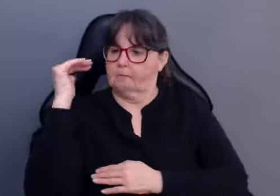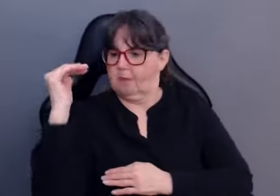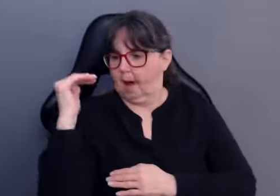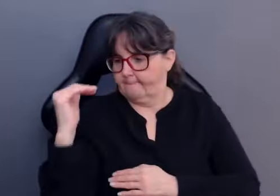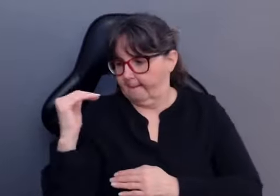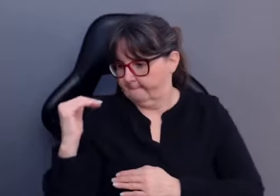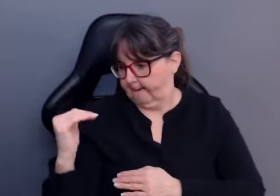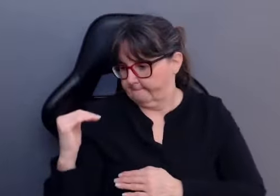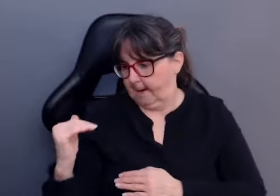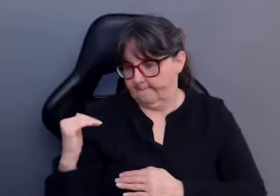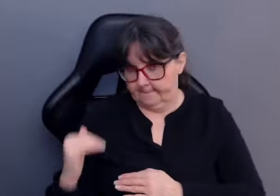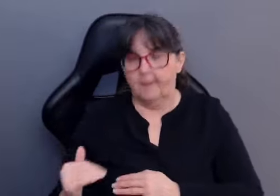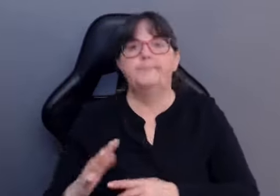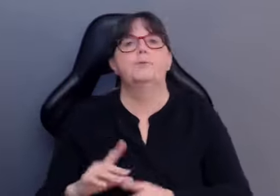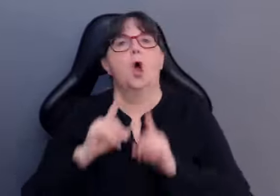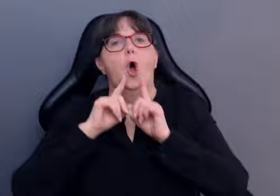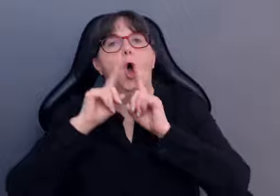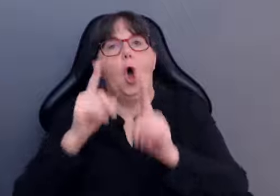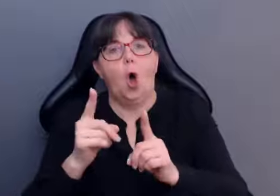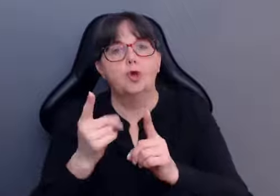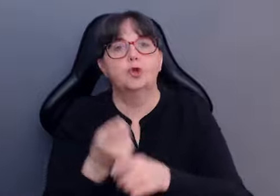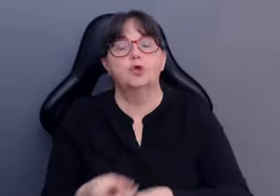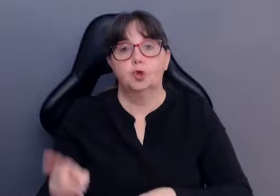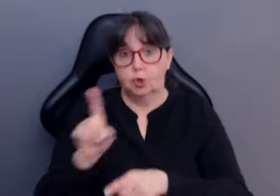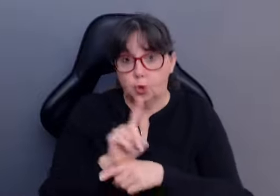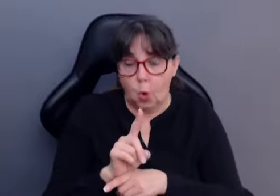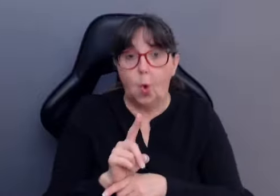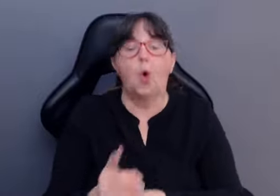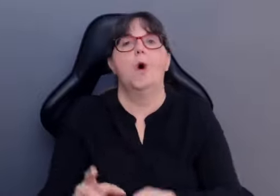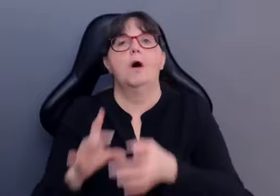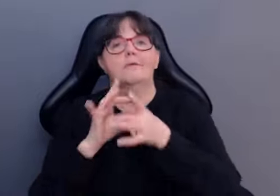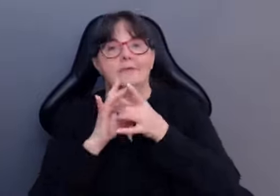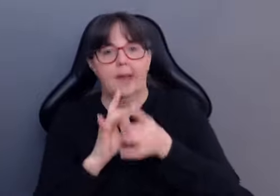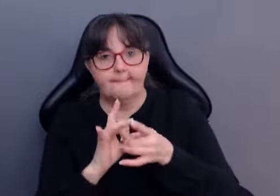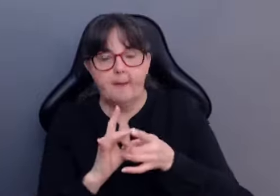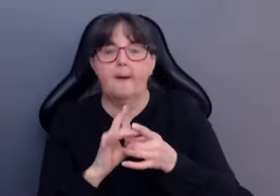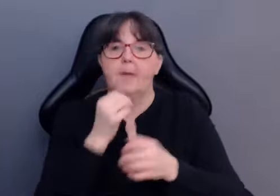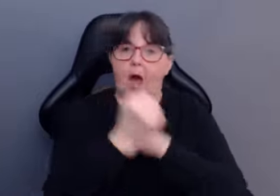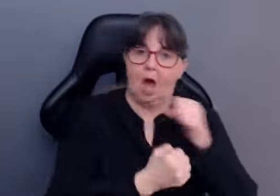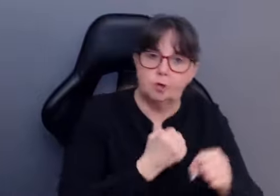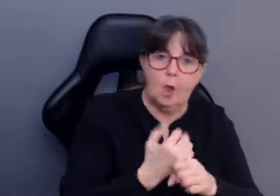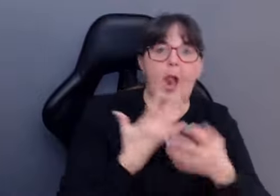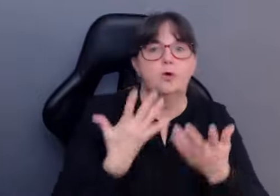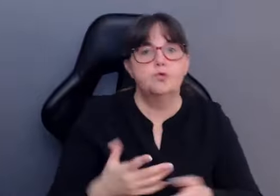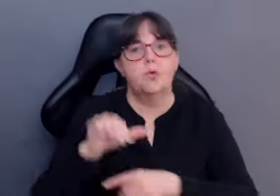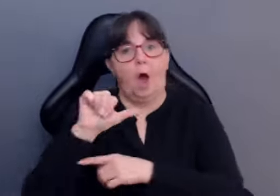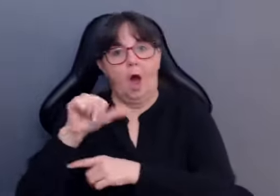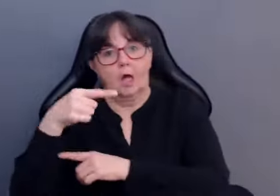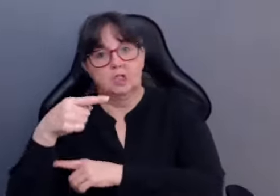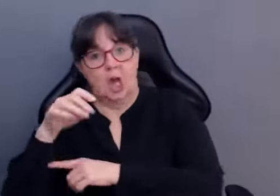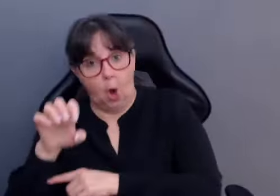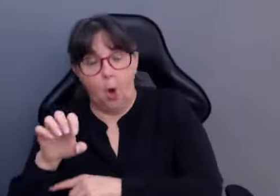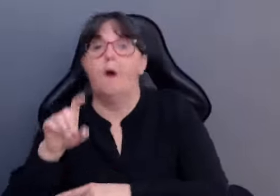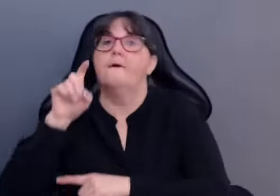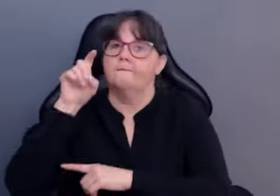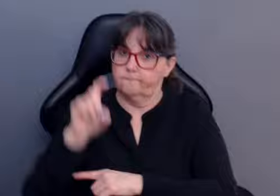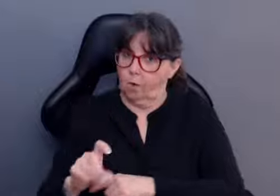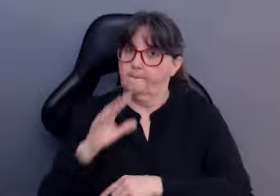de toute assemblée des membres, annuelle extraordinaire, doit minimalement porter sur les points mentionnés